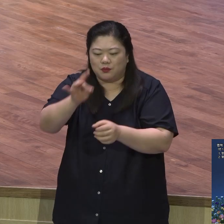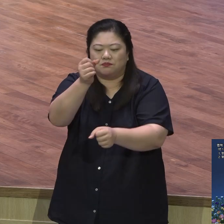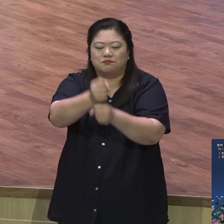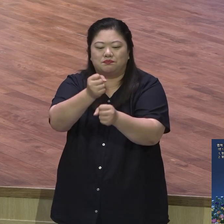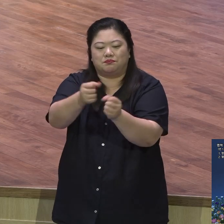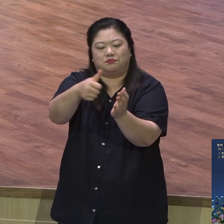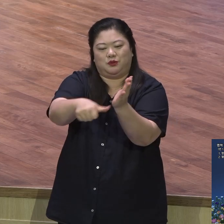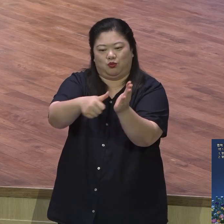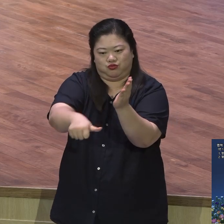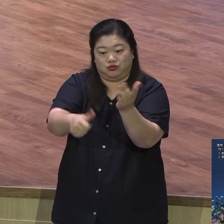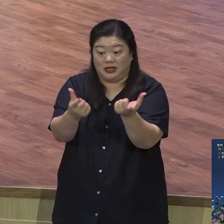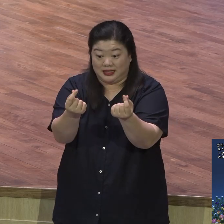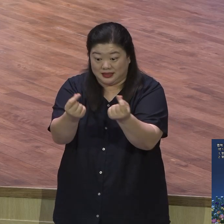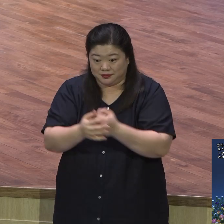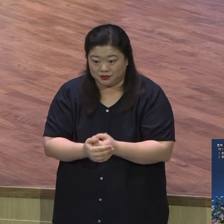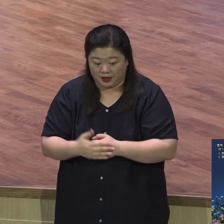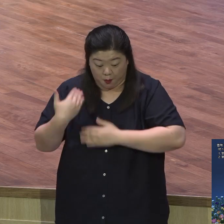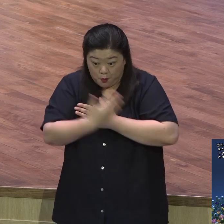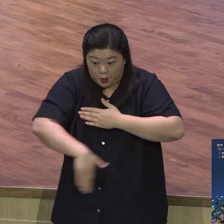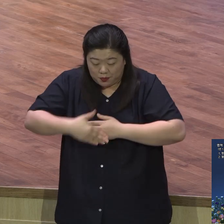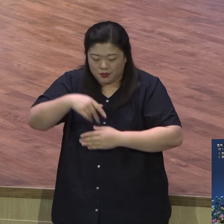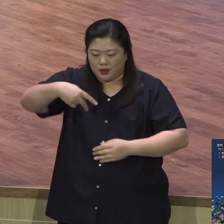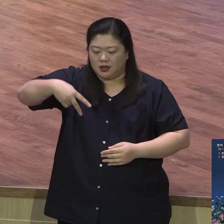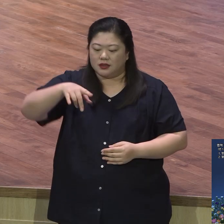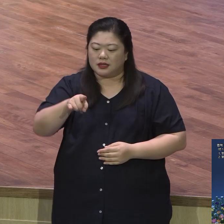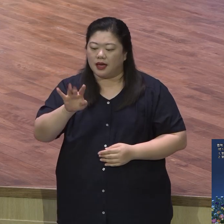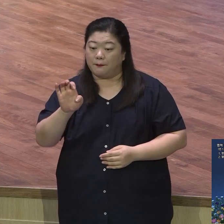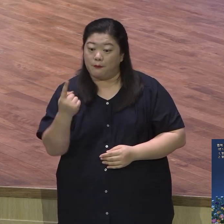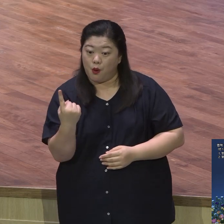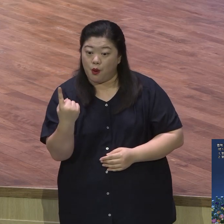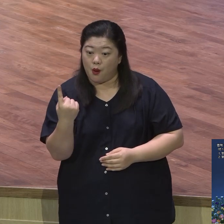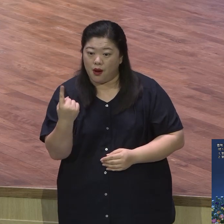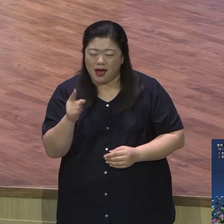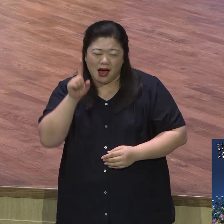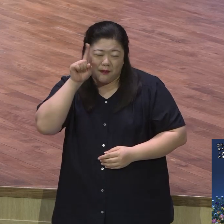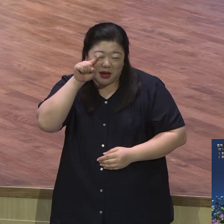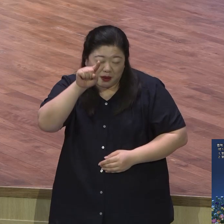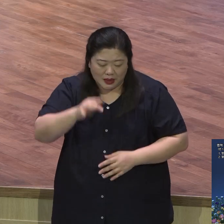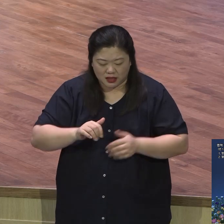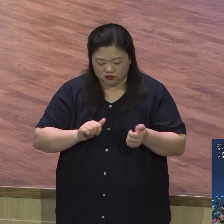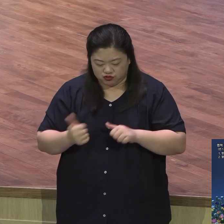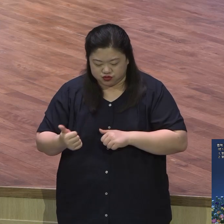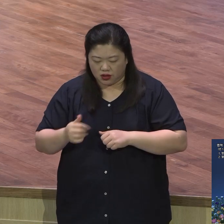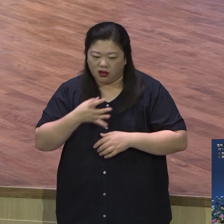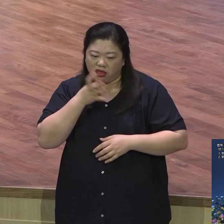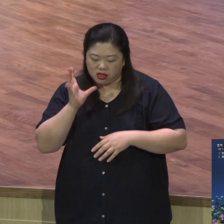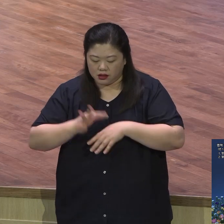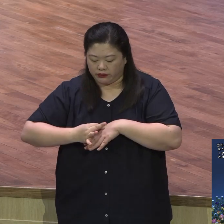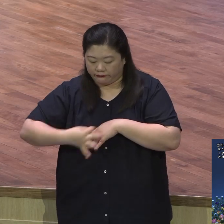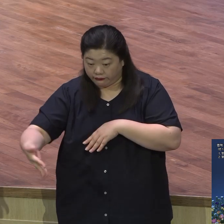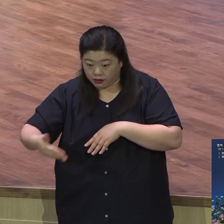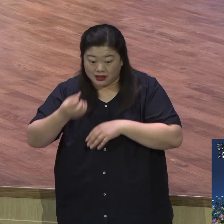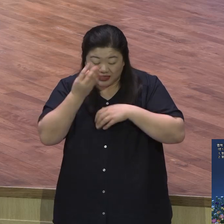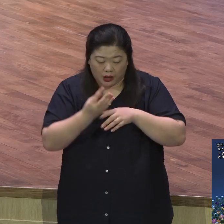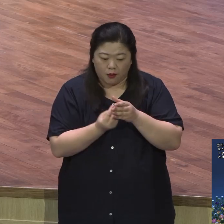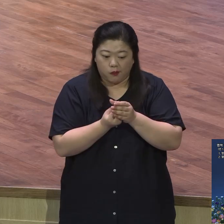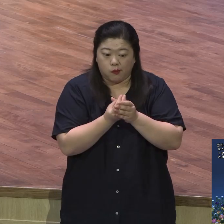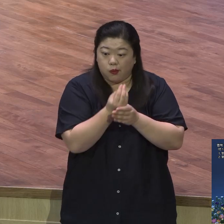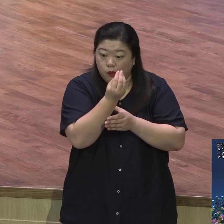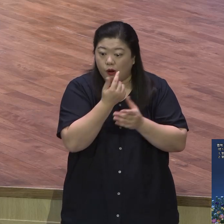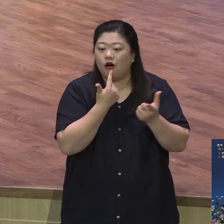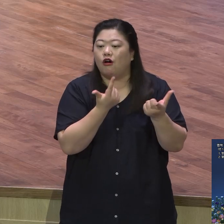세포가 매일 나오고 있어요 그래서 이걸 여러분이 잘 여러분께 만들면 매일 새롭게